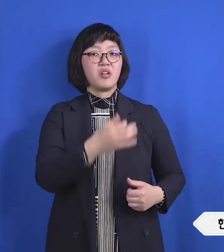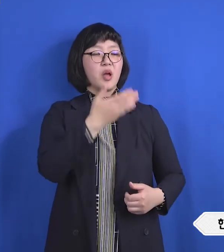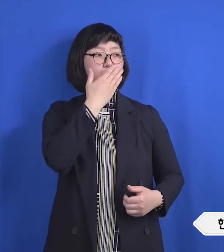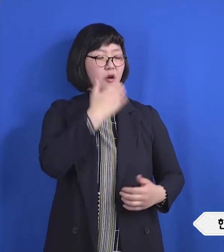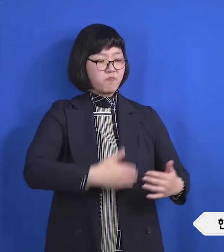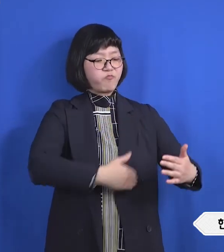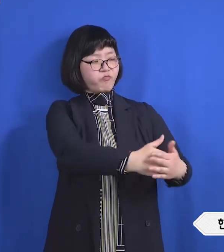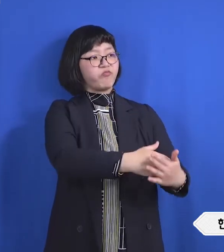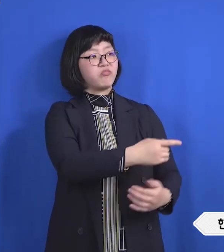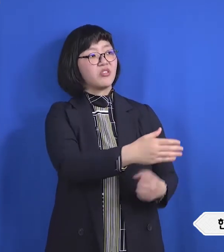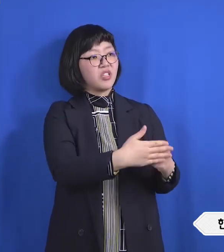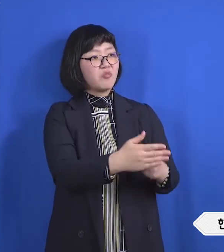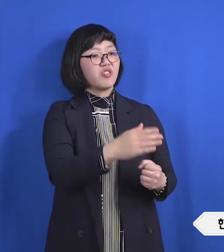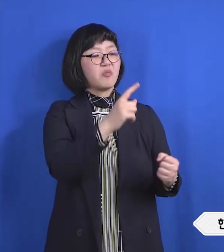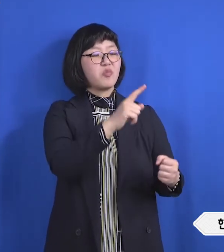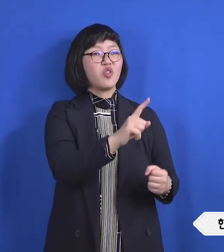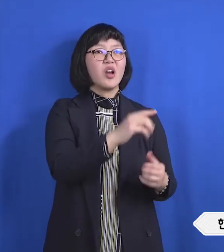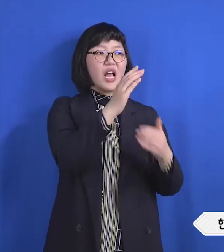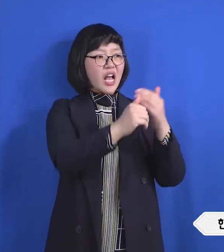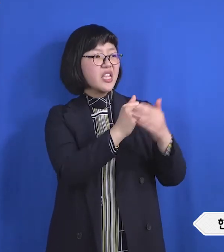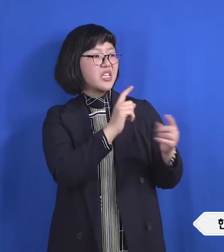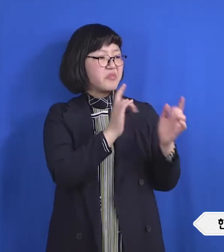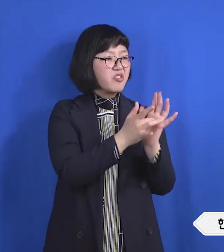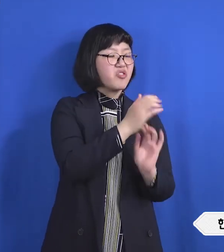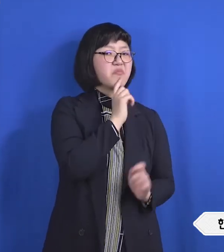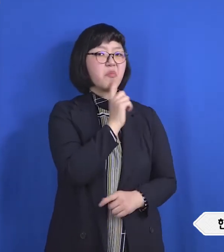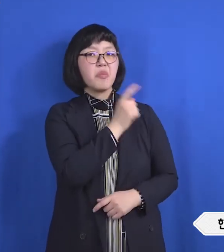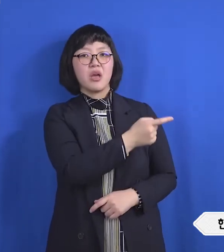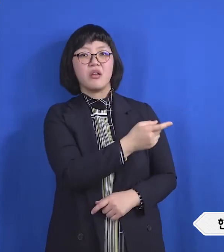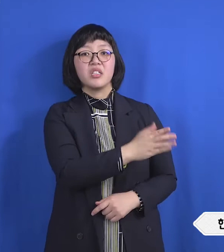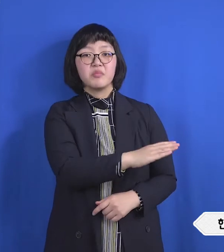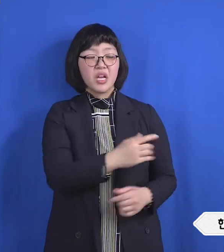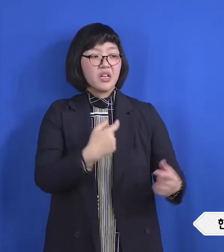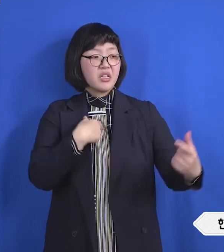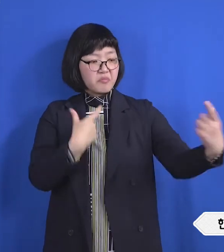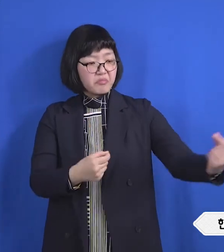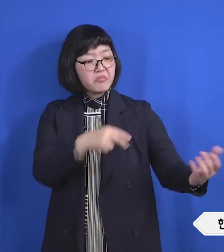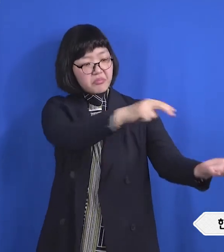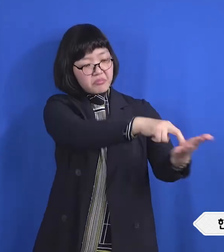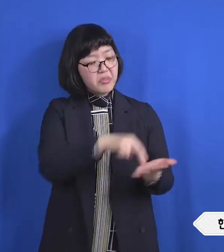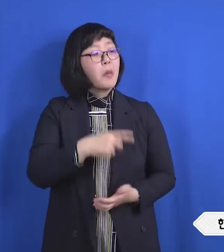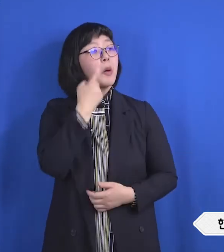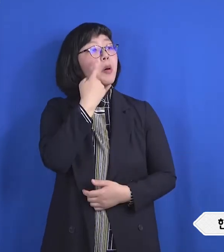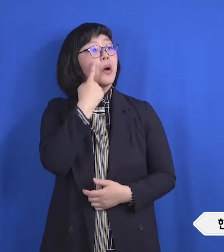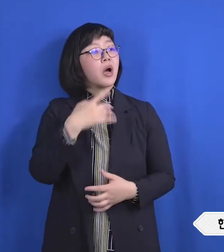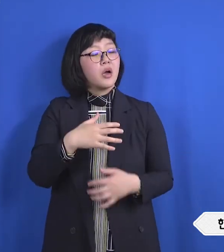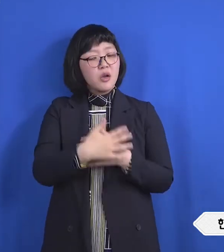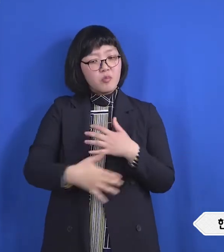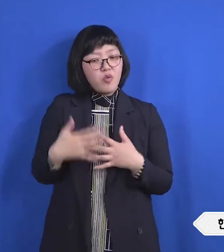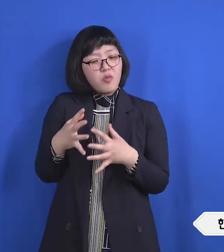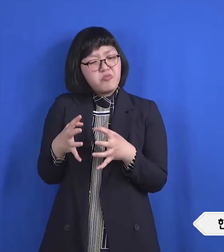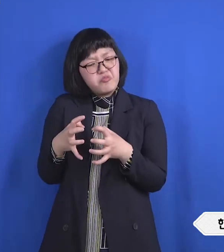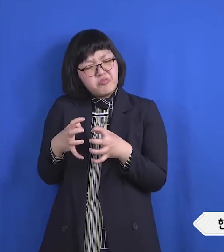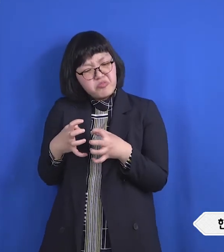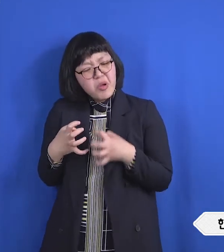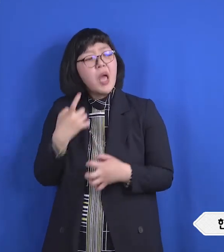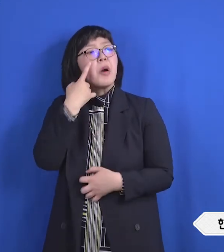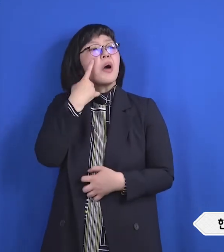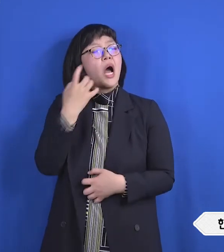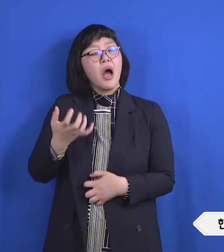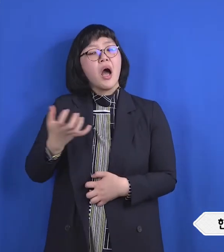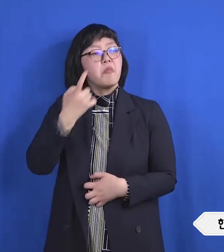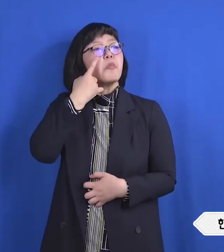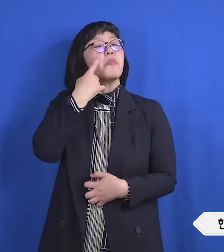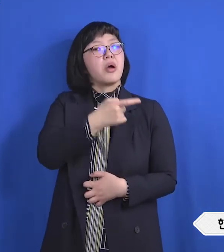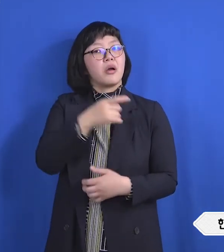소리 하는 거지. 자기가 우리처럼 병 걸려봐, 몸이 썩어 들어가봐, 하나님이니 희망이니 사랑이니 그따위 소리를 할